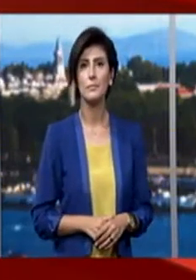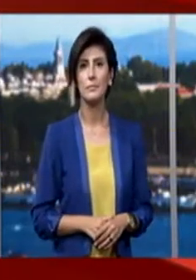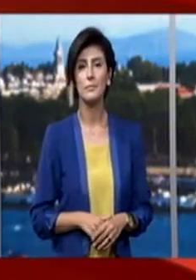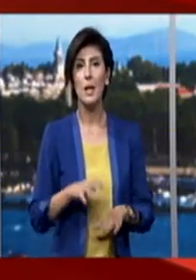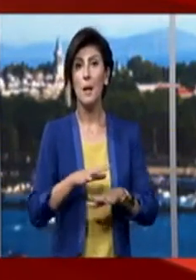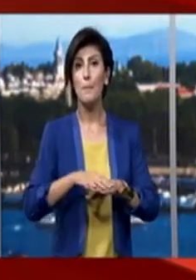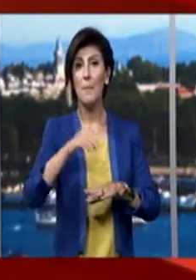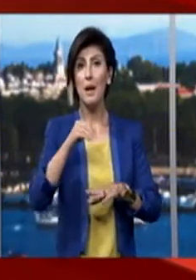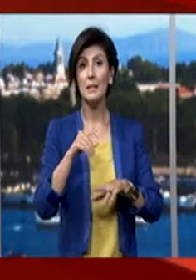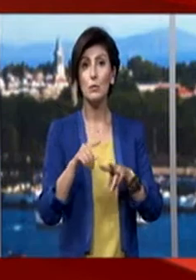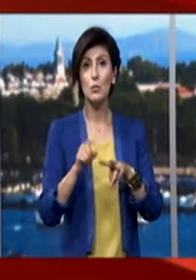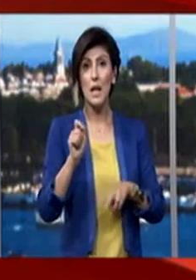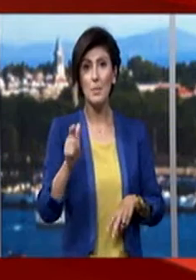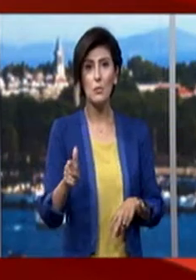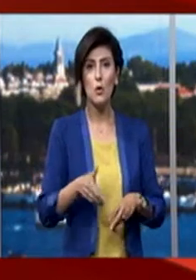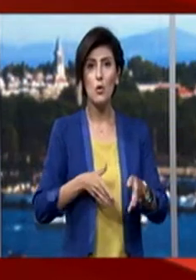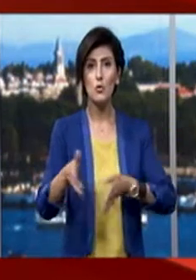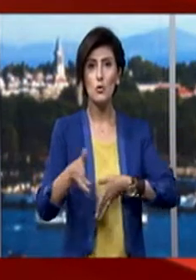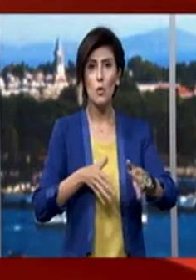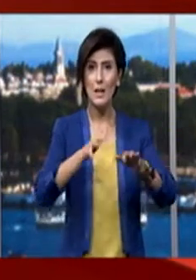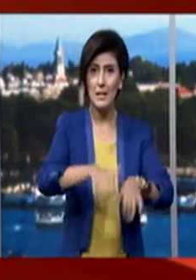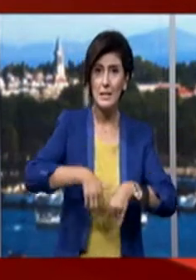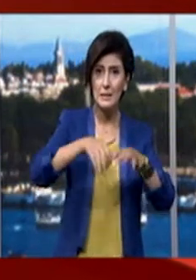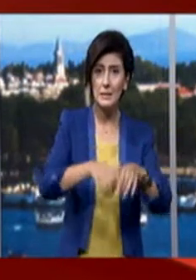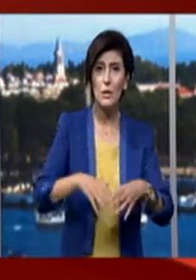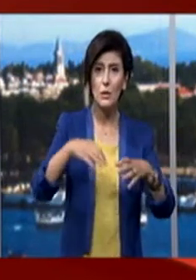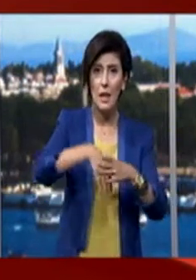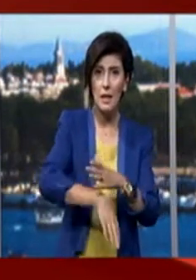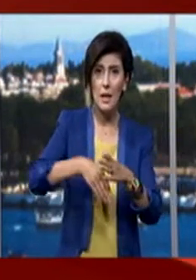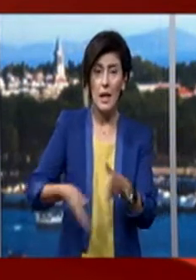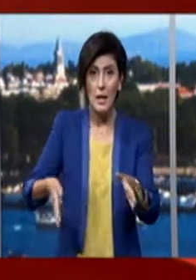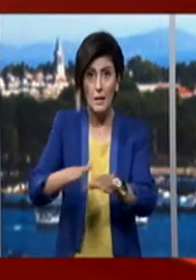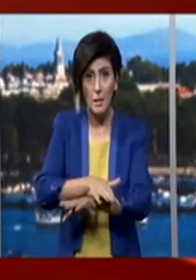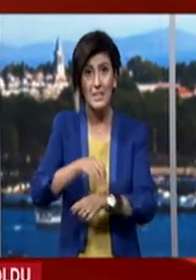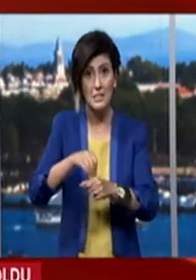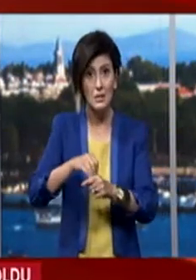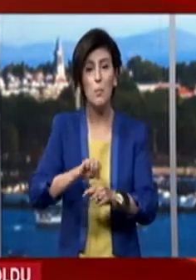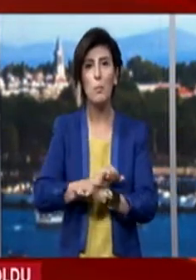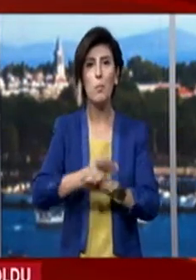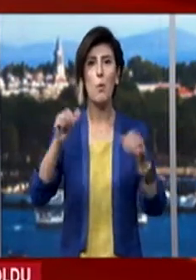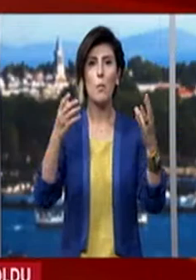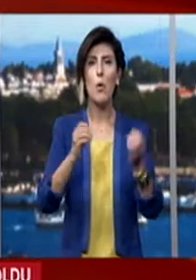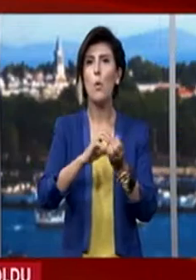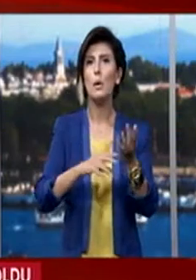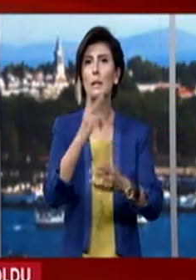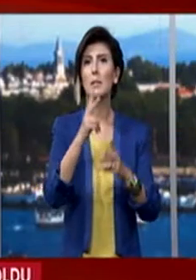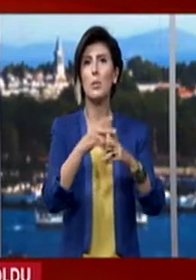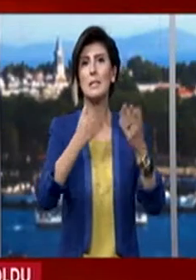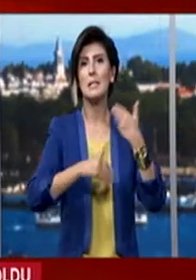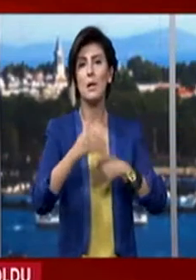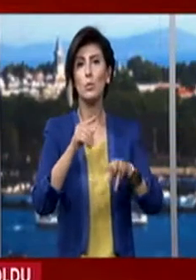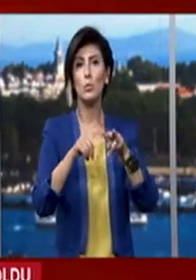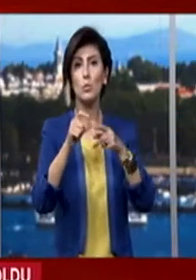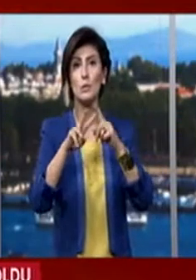Mardin'in Nusaybin ilçesinde sokaklara kazılan hendeklerin kapatılması sırasında bomba patladı. Olayda iki polis yaralandı.